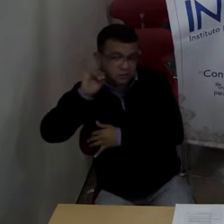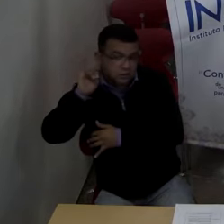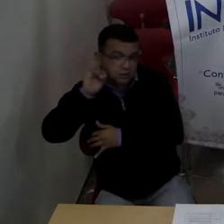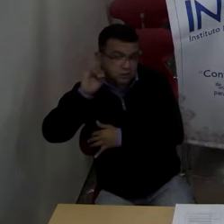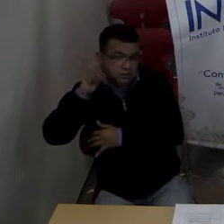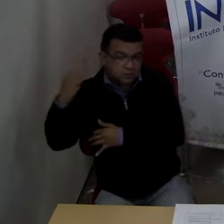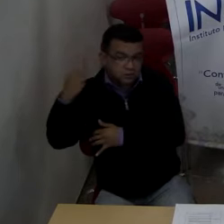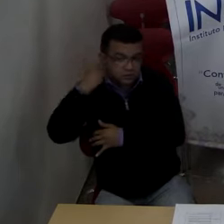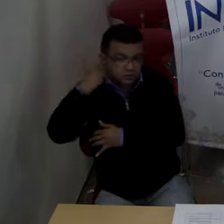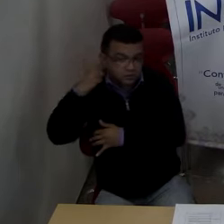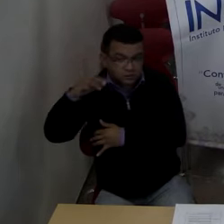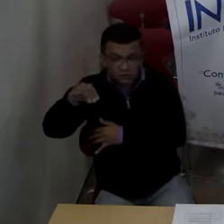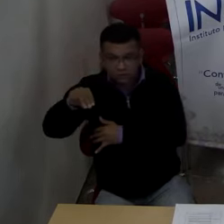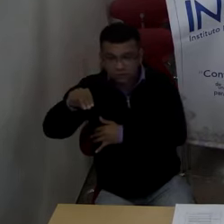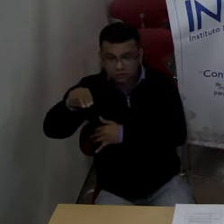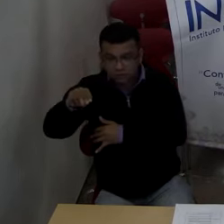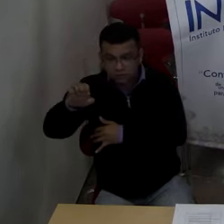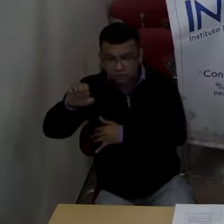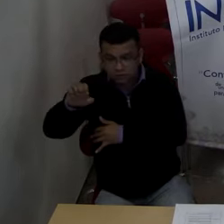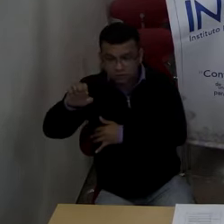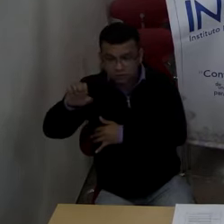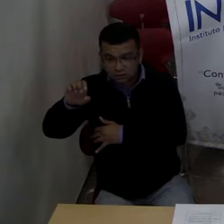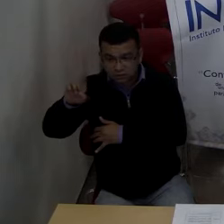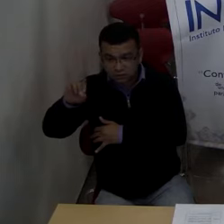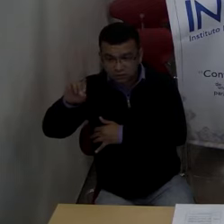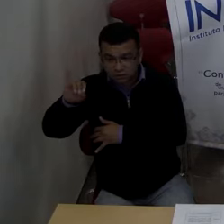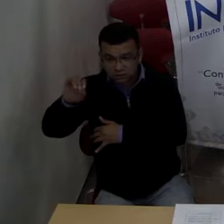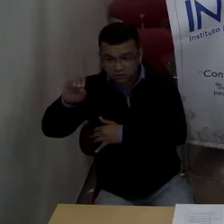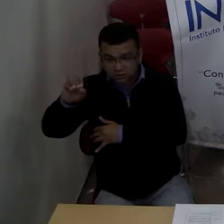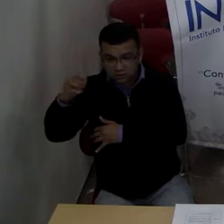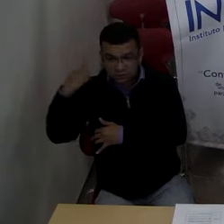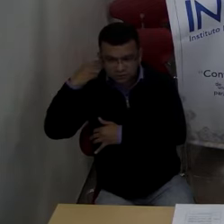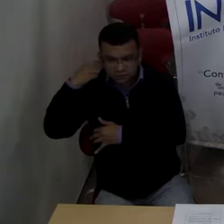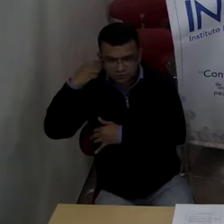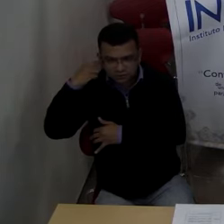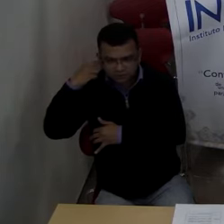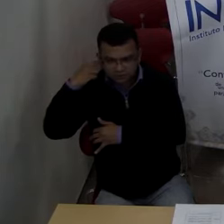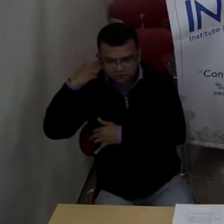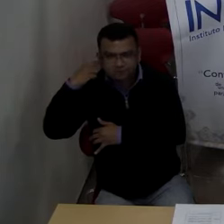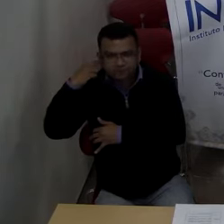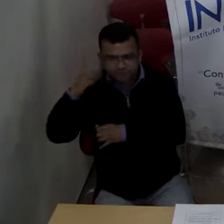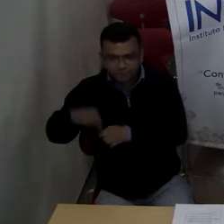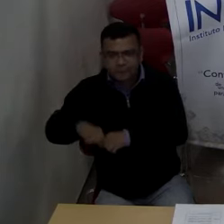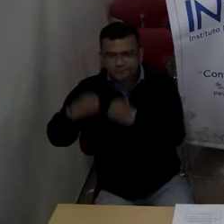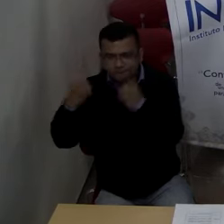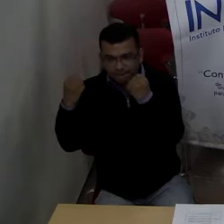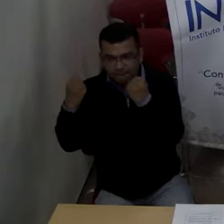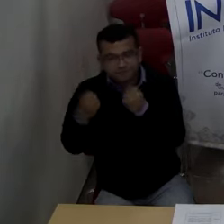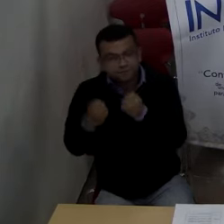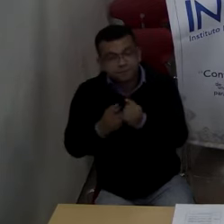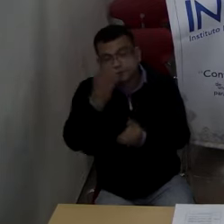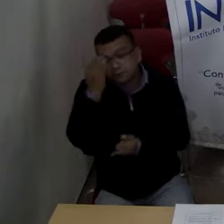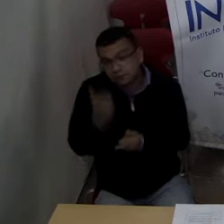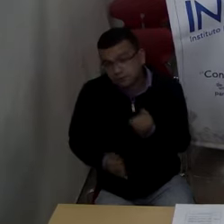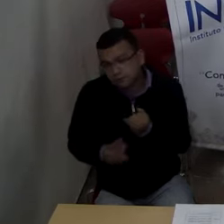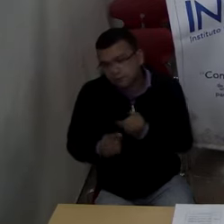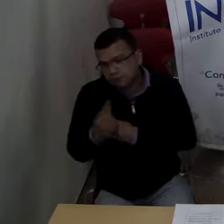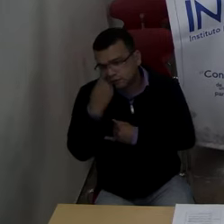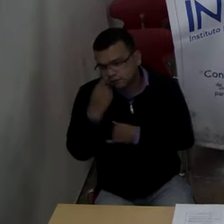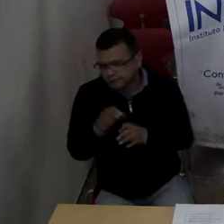Para terminar entonces esta sesión, les comento, la detección temprana es uno de los objetivos